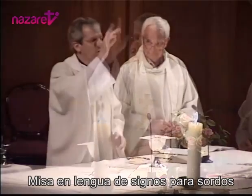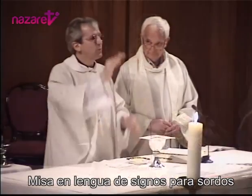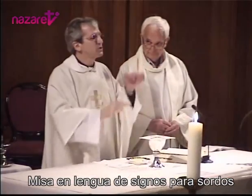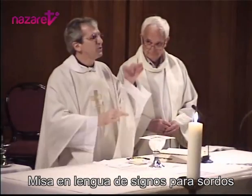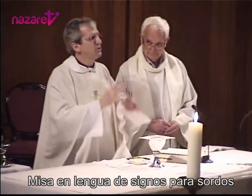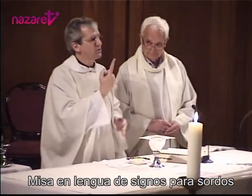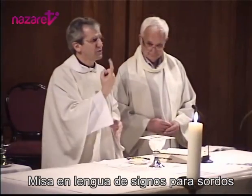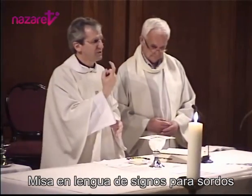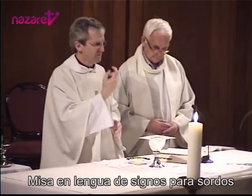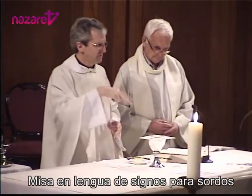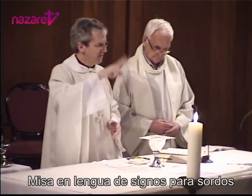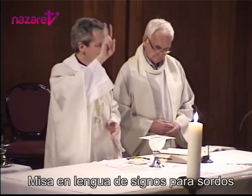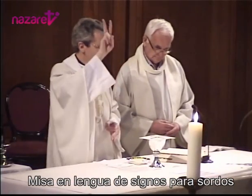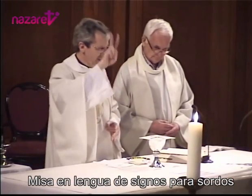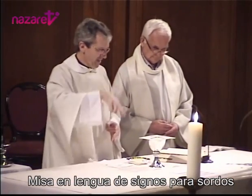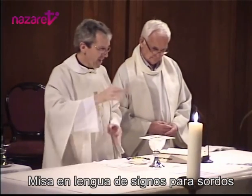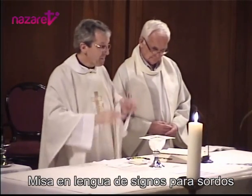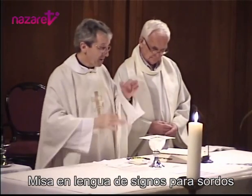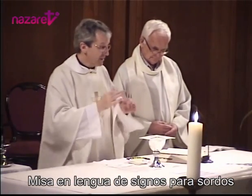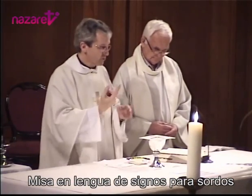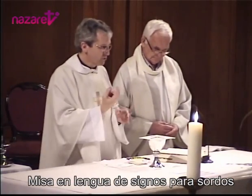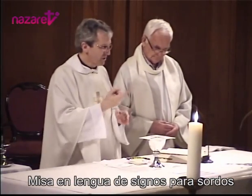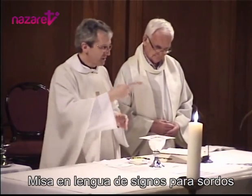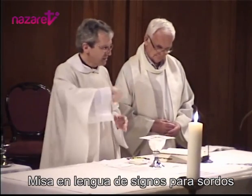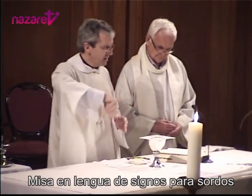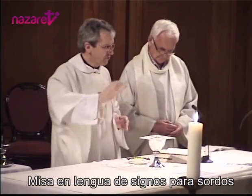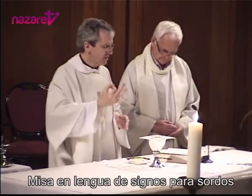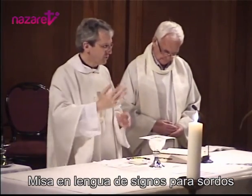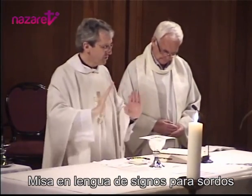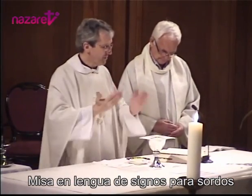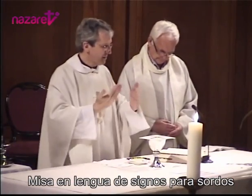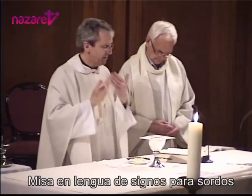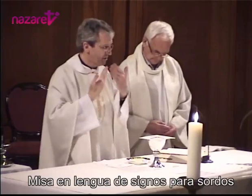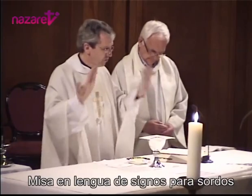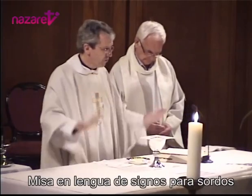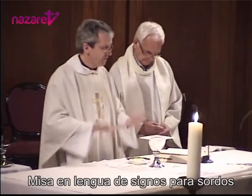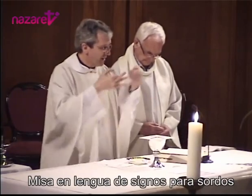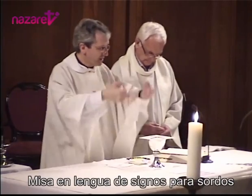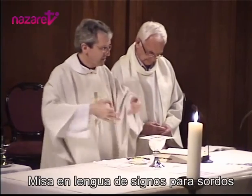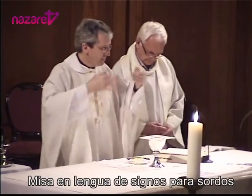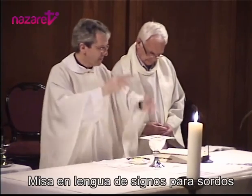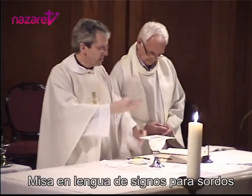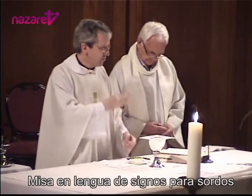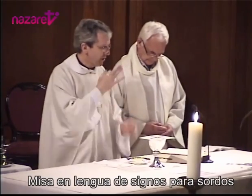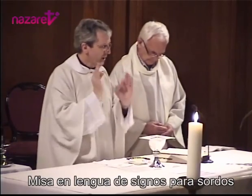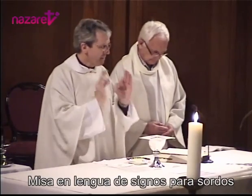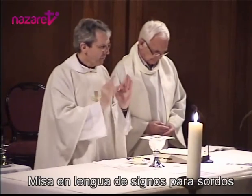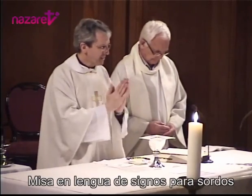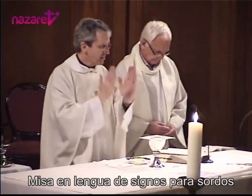nuestro Dios. Es justo y necesario. En verdad es justo y necesario. Es nuestro deber y salvación glorificarte siempre, Señor. Pero más que nunca en